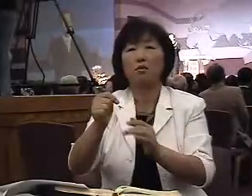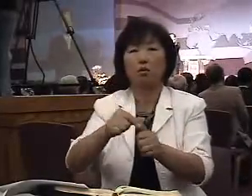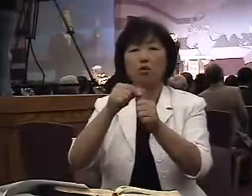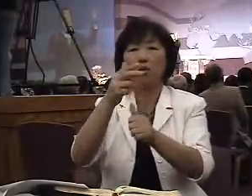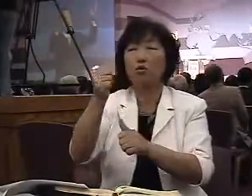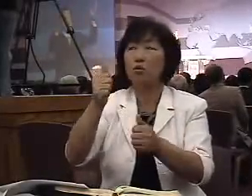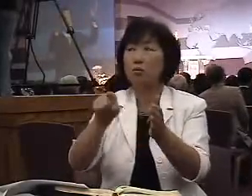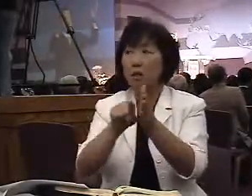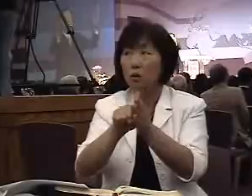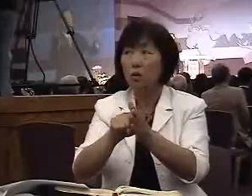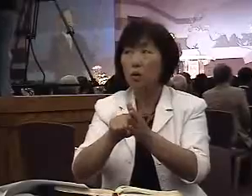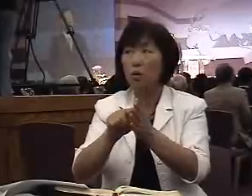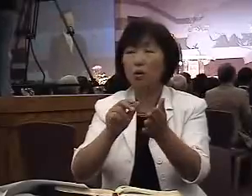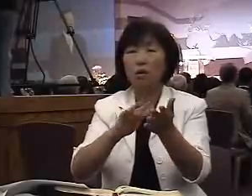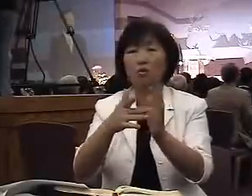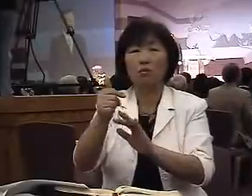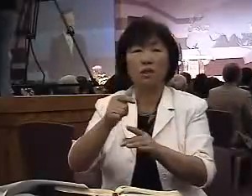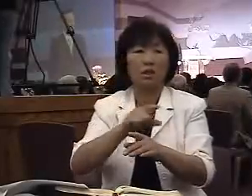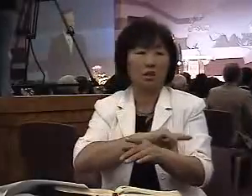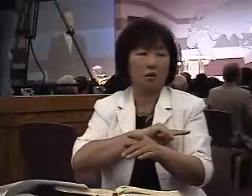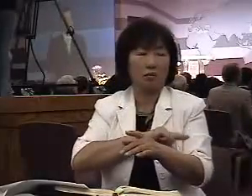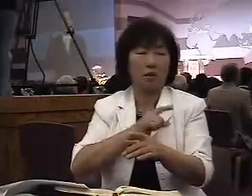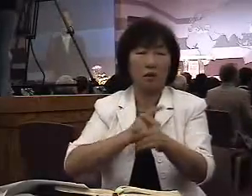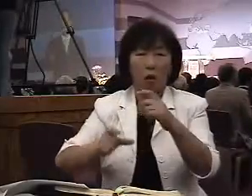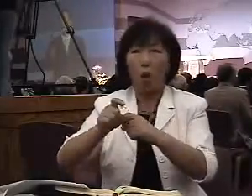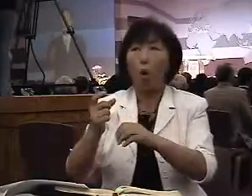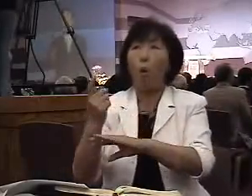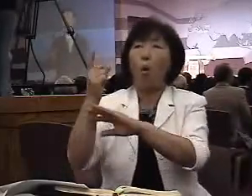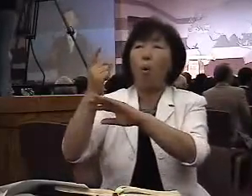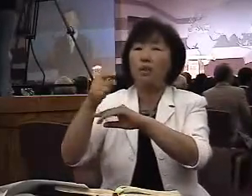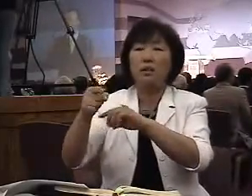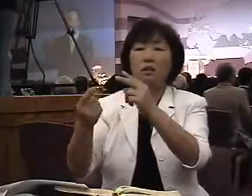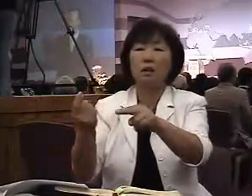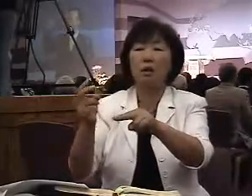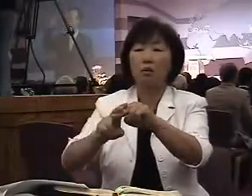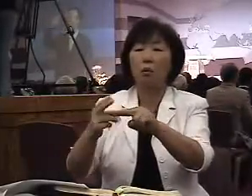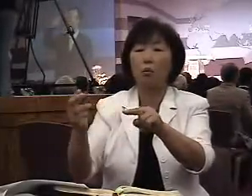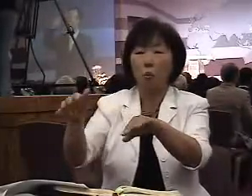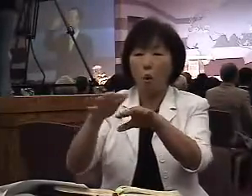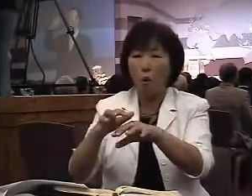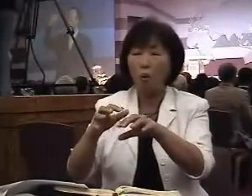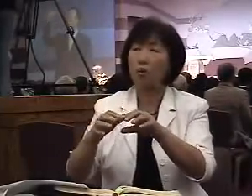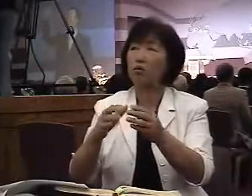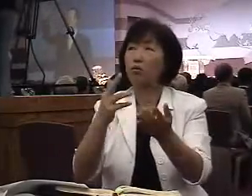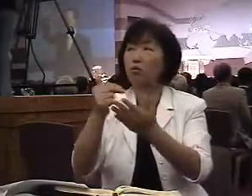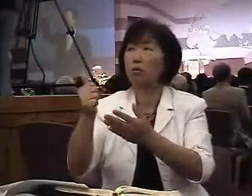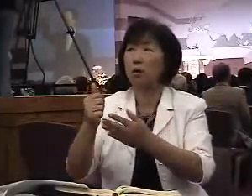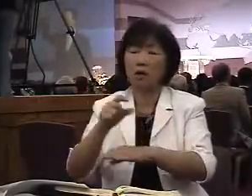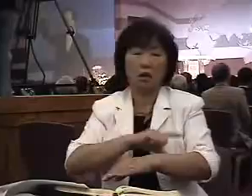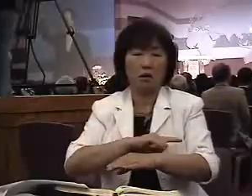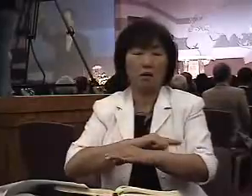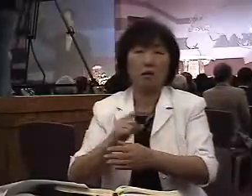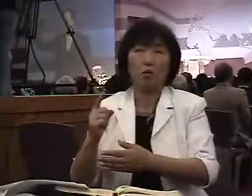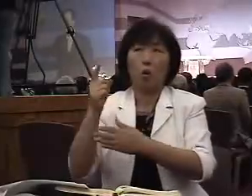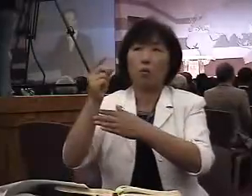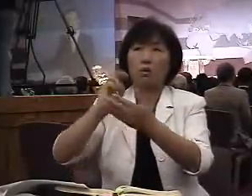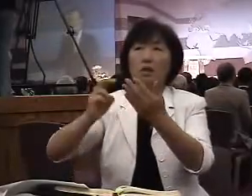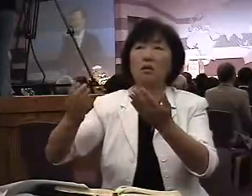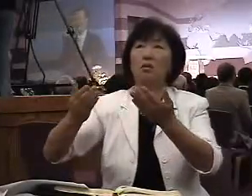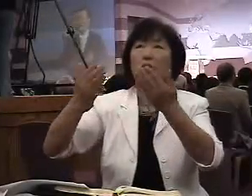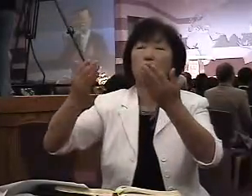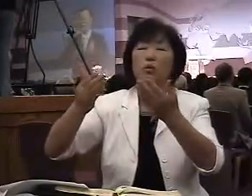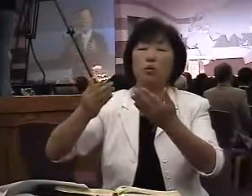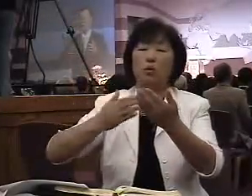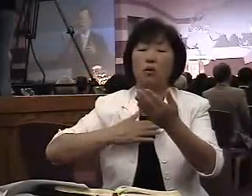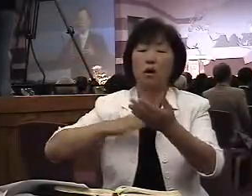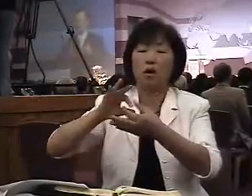이름을 드높이는 하나님의 백성들입니다. 여러분들이 이 자리에 모여서 주님의 이름을 드높여 찬양드리고 그분을